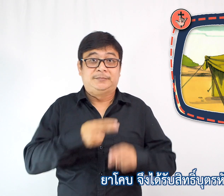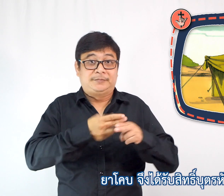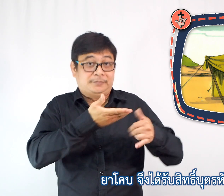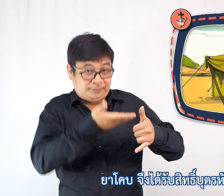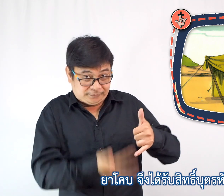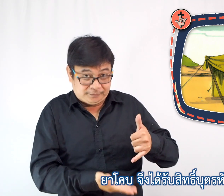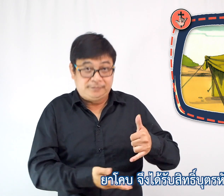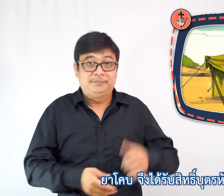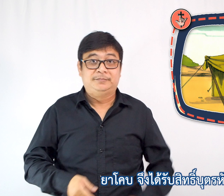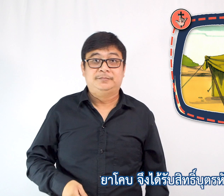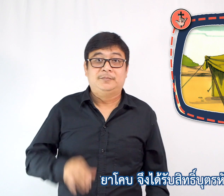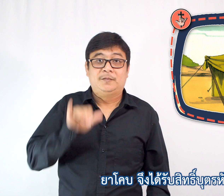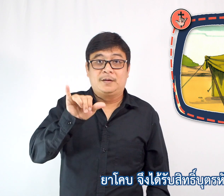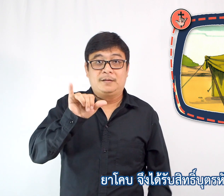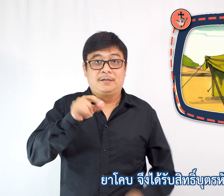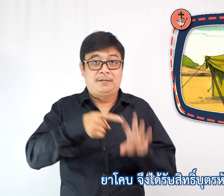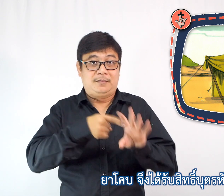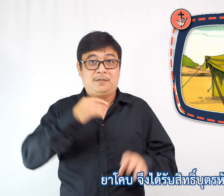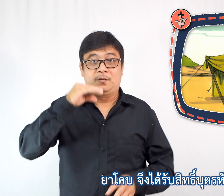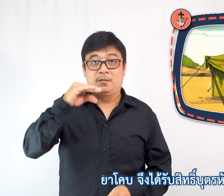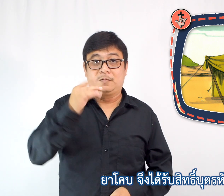ยาโคบจึงได้รับสิทธิ์บุตรหัวปี